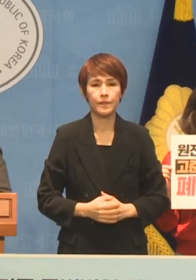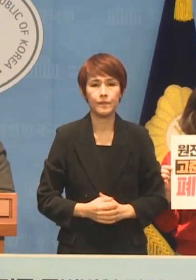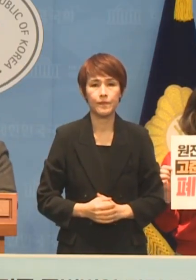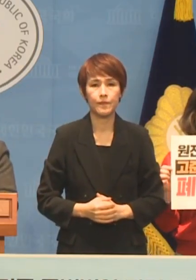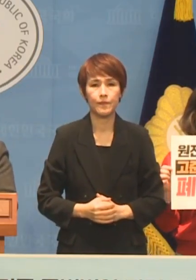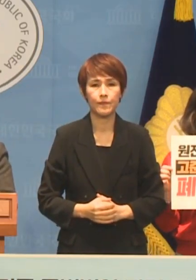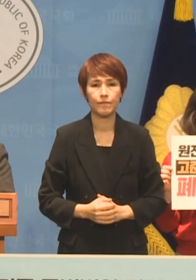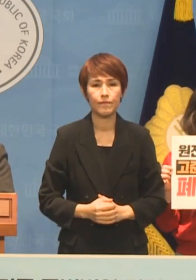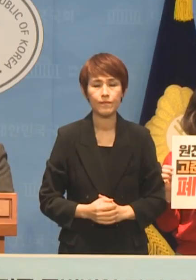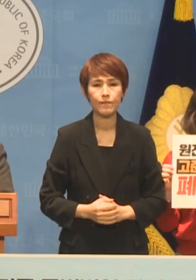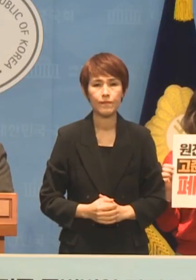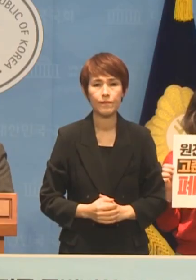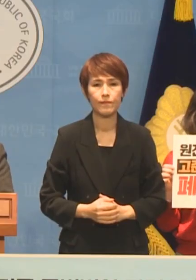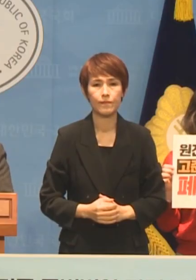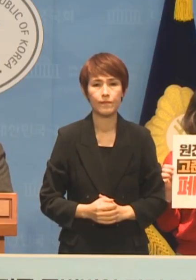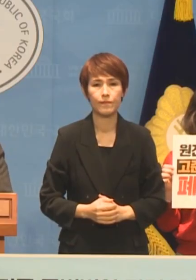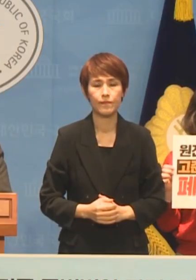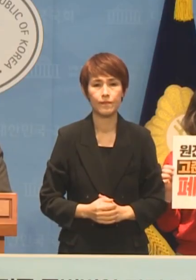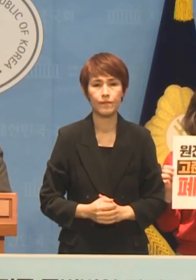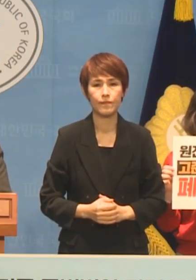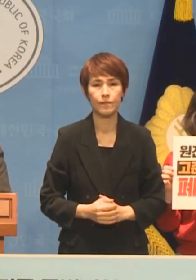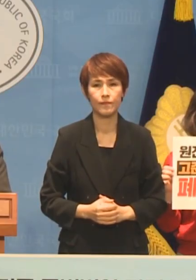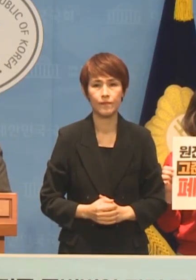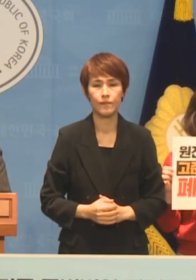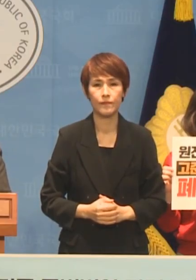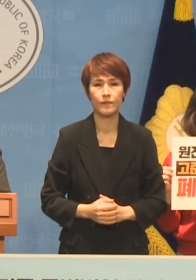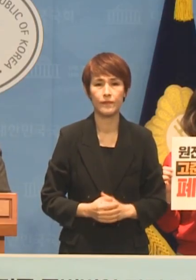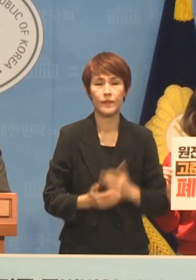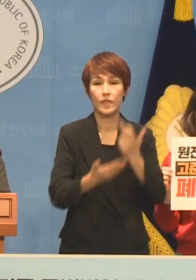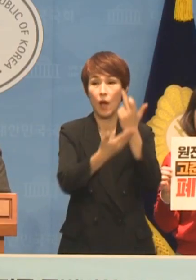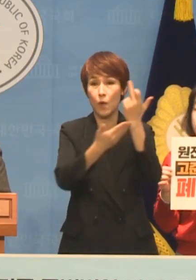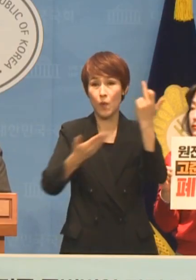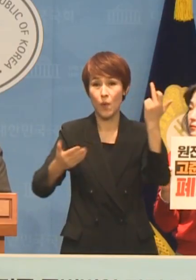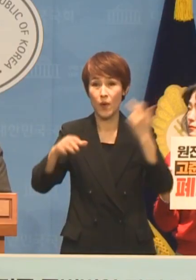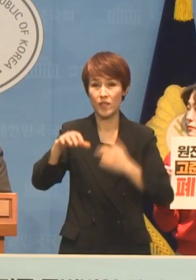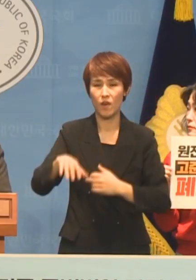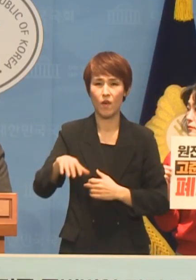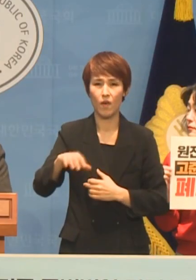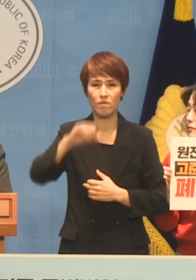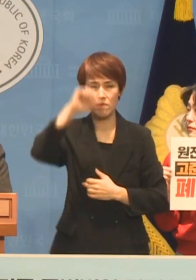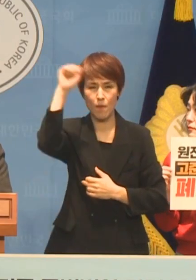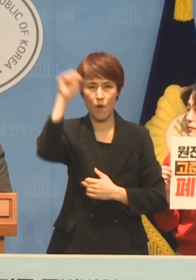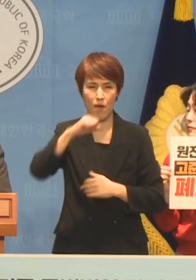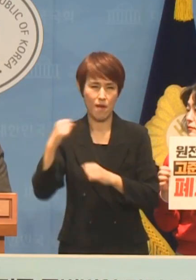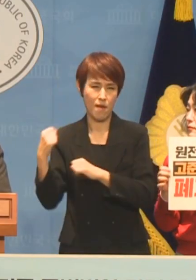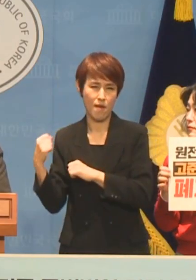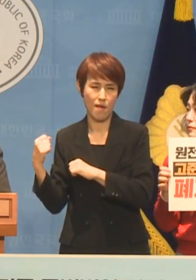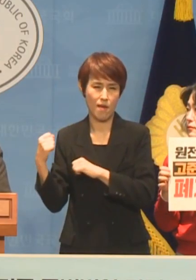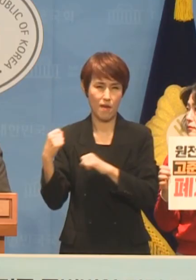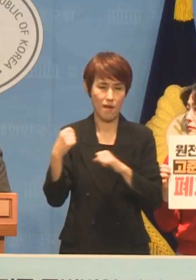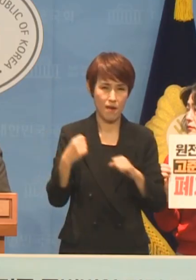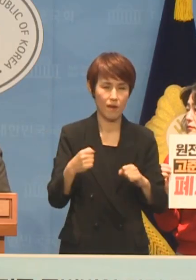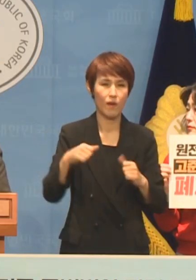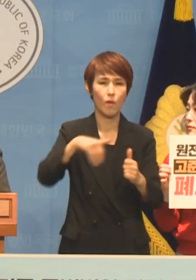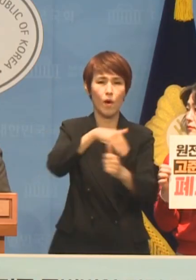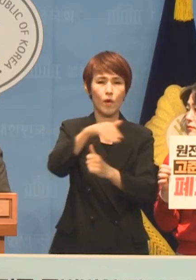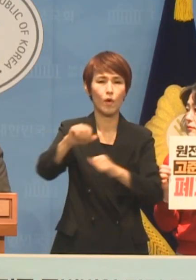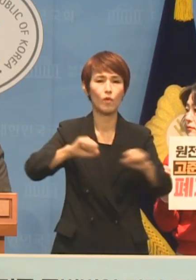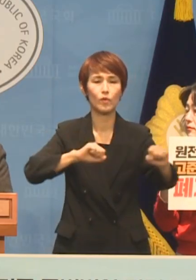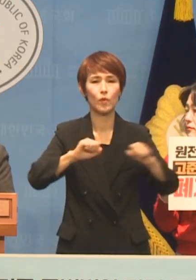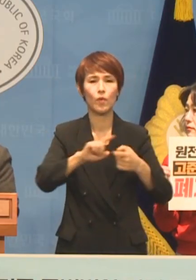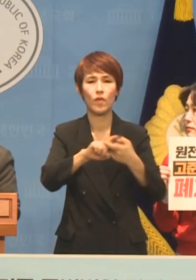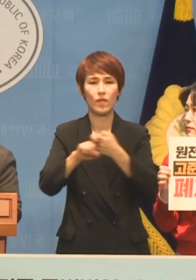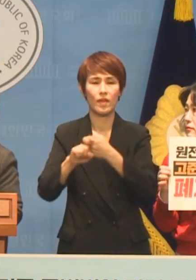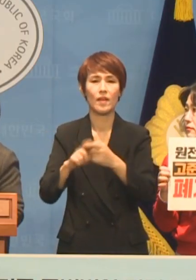예, 진행하는 동안 멀리 강원도 홍천에서 새벽에 차를 타고 기독교 환경운동 연대 박순홍